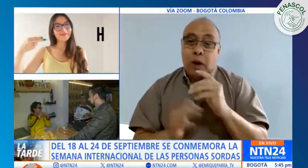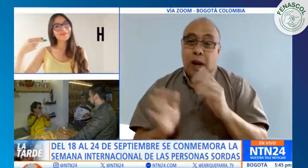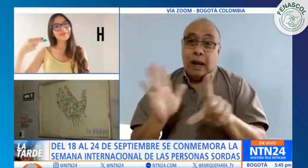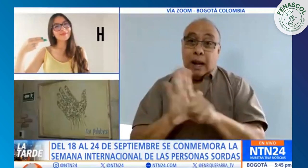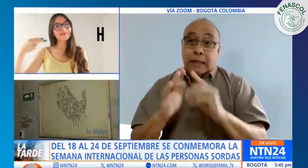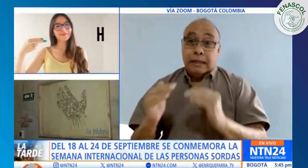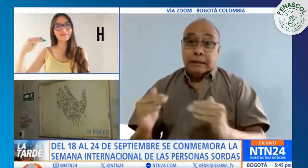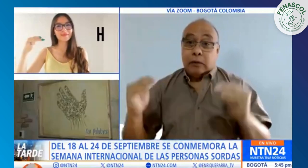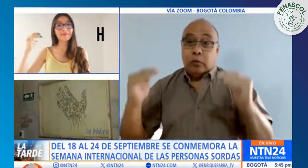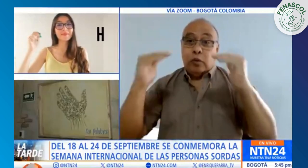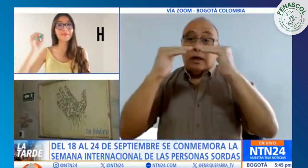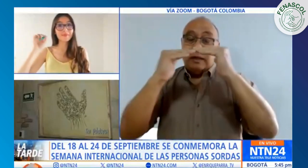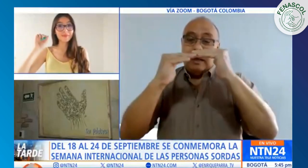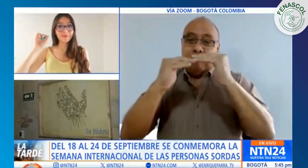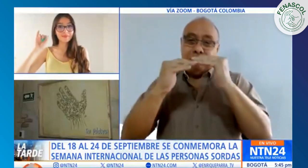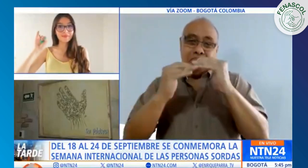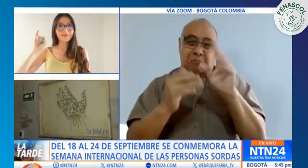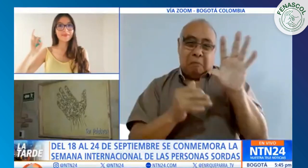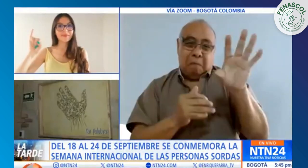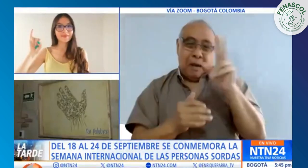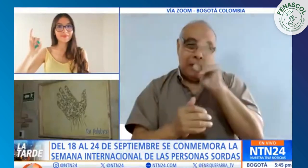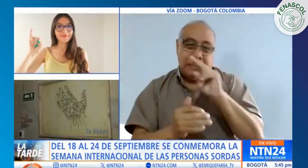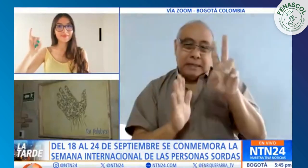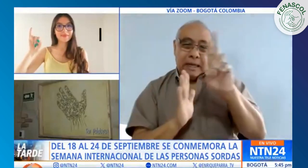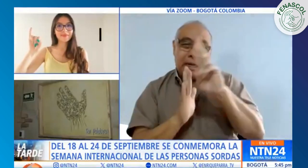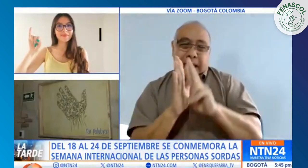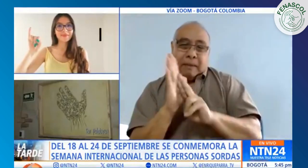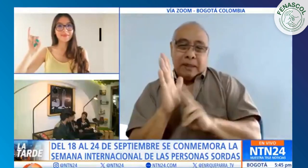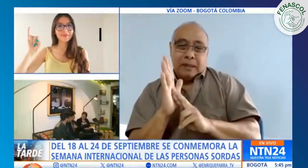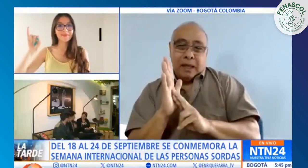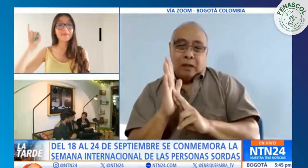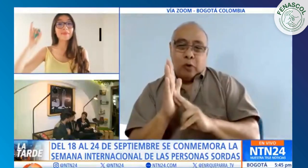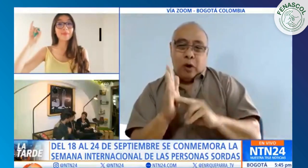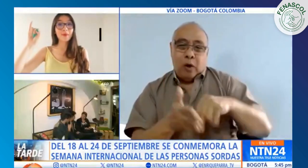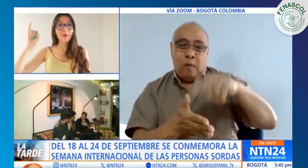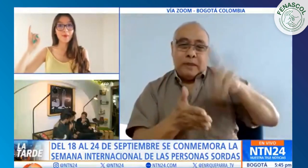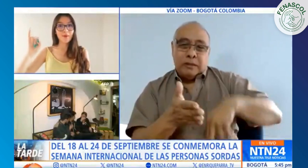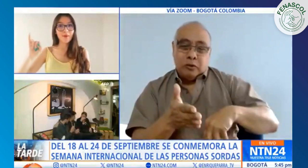en el 2013 se dio la expedición de la ley estatutaria 1618.